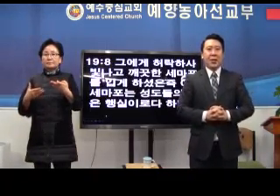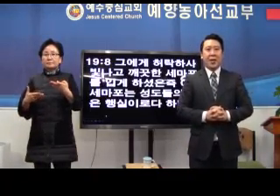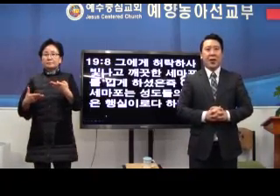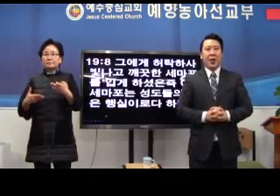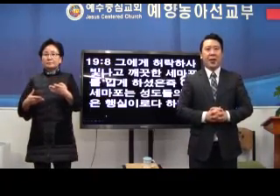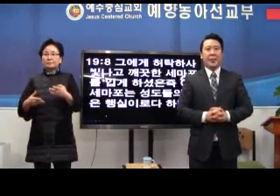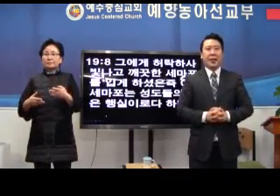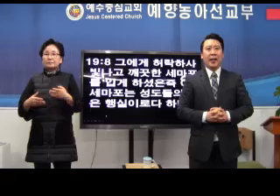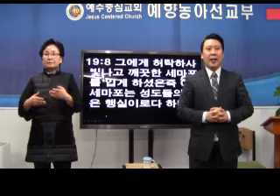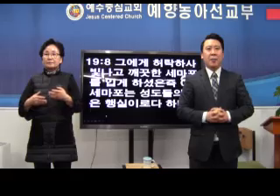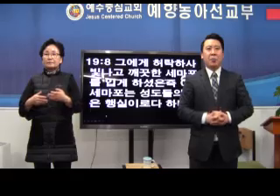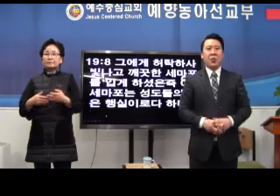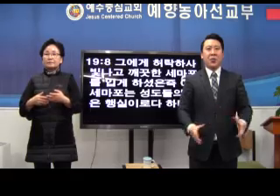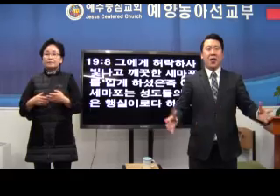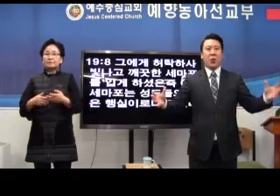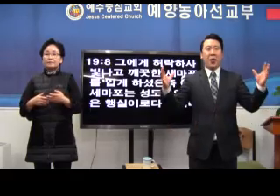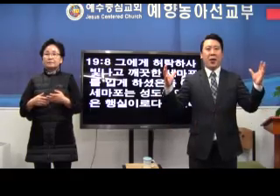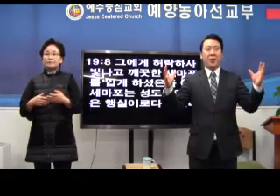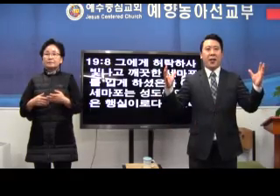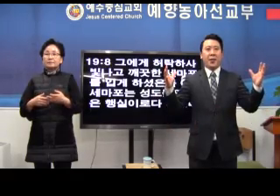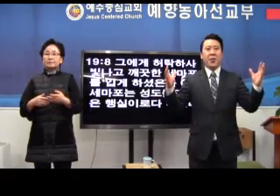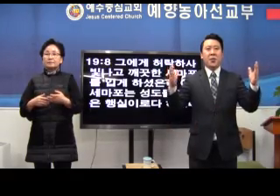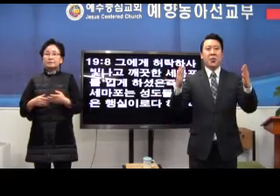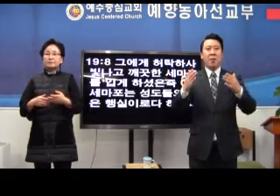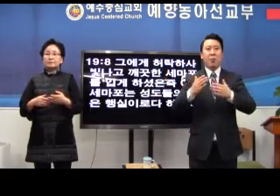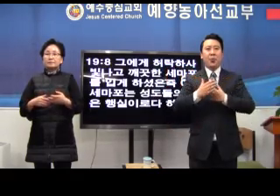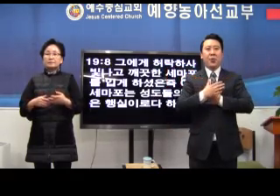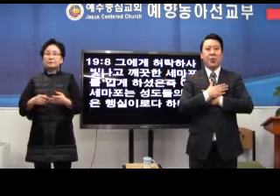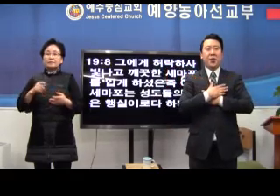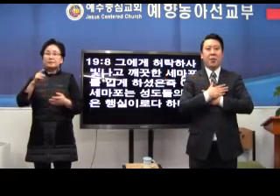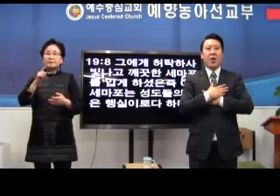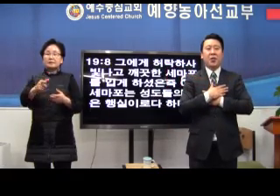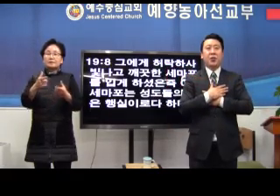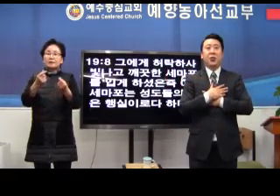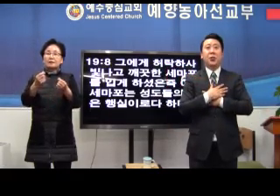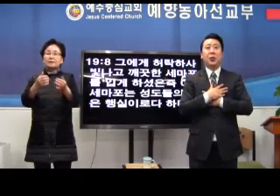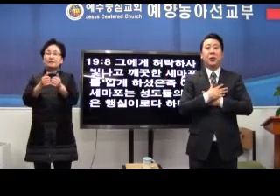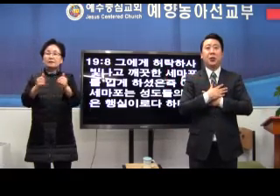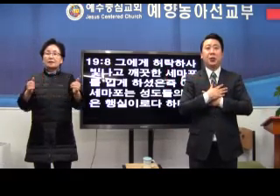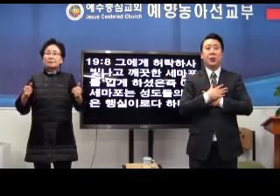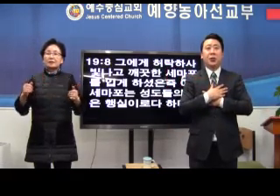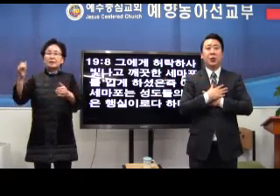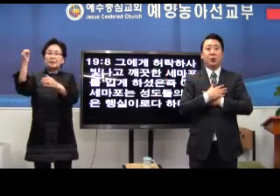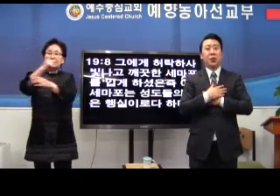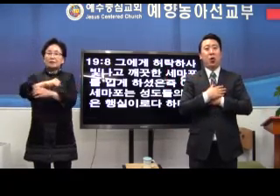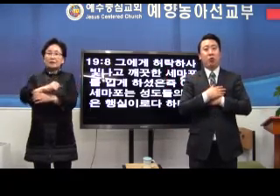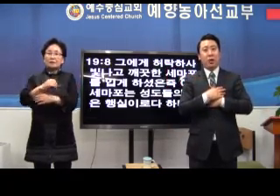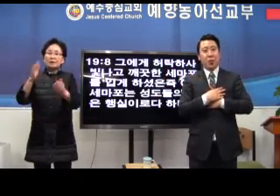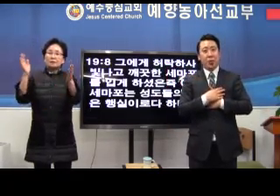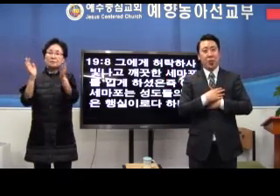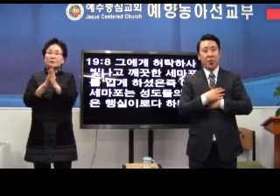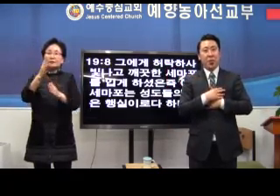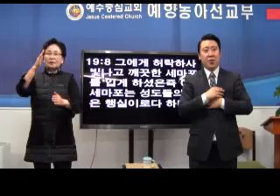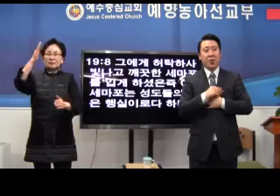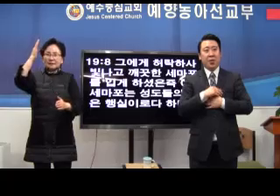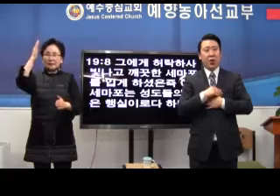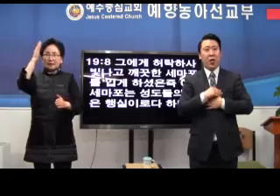그에게 허락하사 빛나고 깨끗한 세모포를 입게 하셨은즉, 우리가 천국 가면은